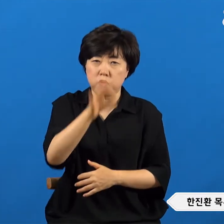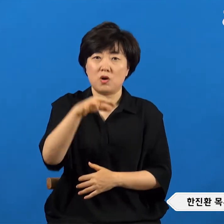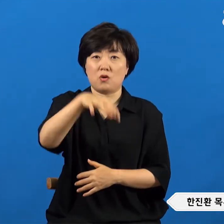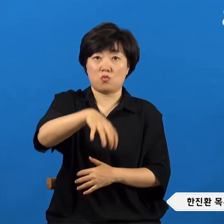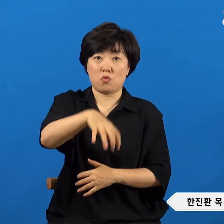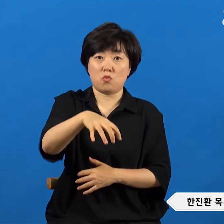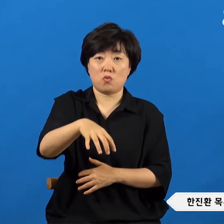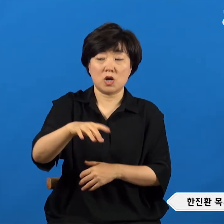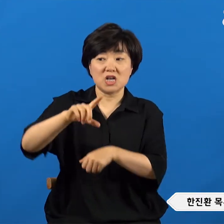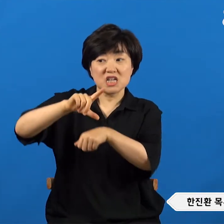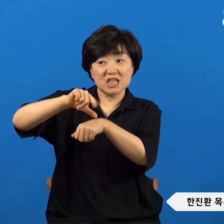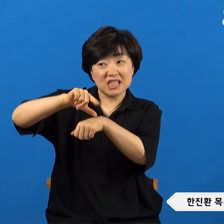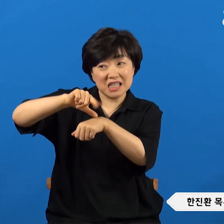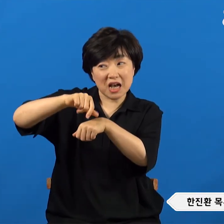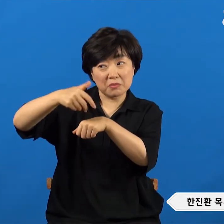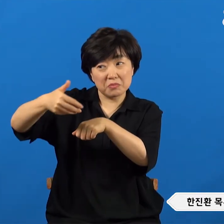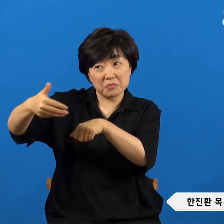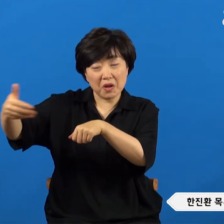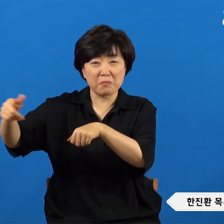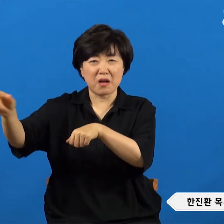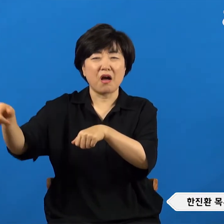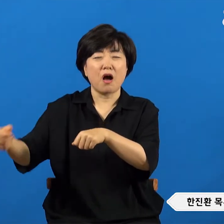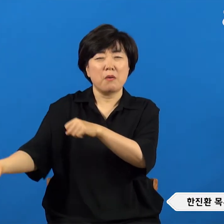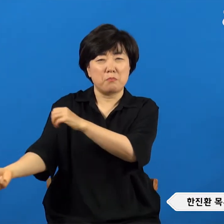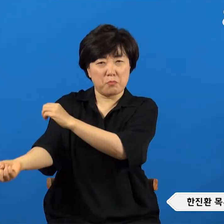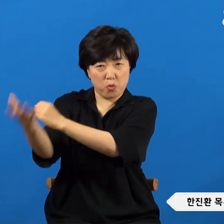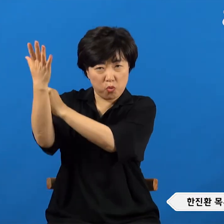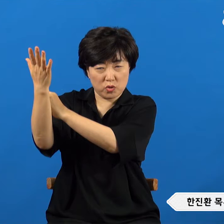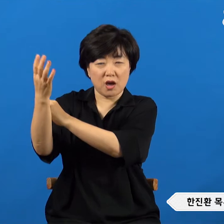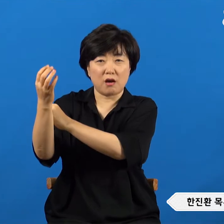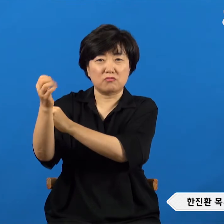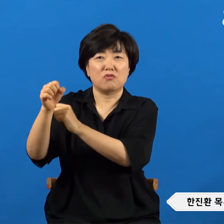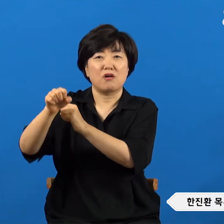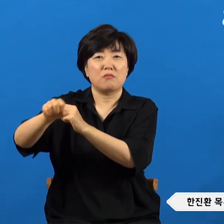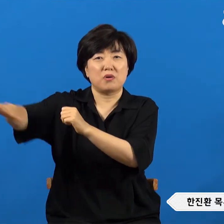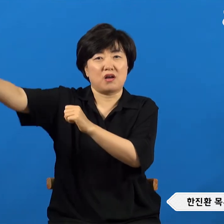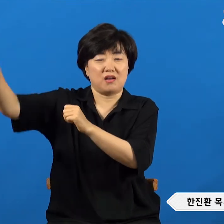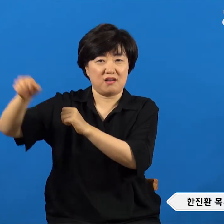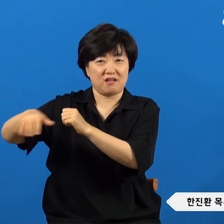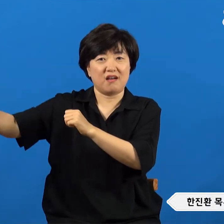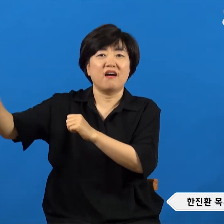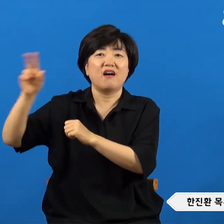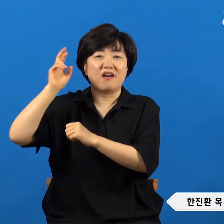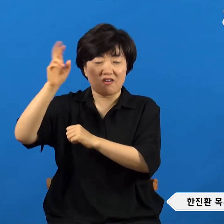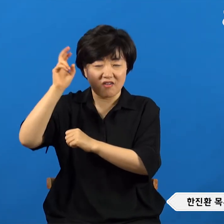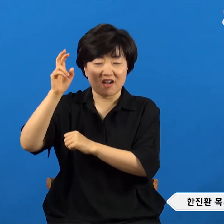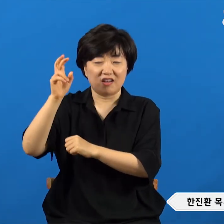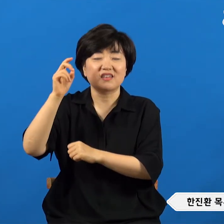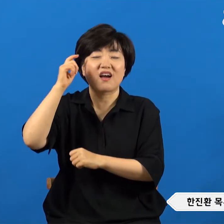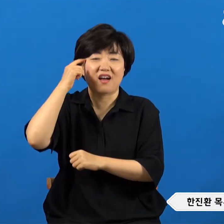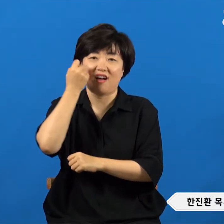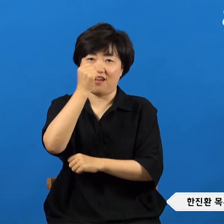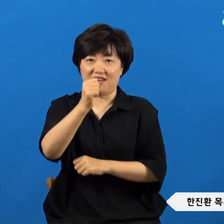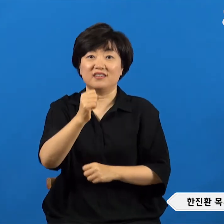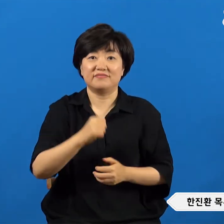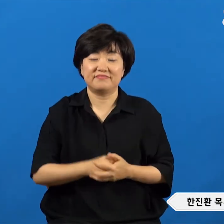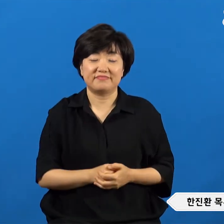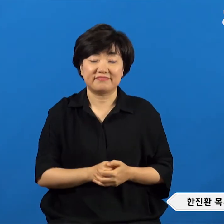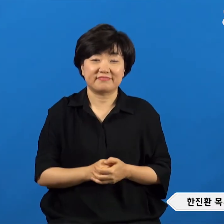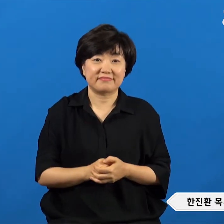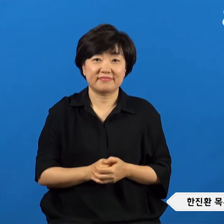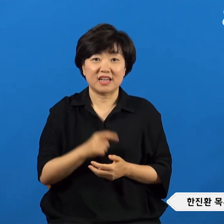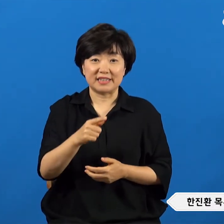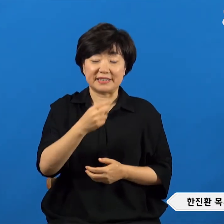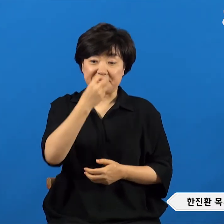되면 적들이 스스로 지쳐서 포위망을 풀고 물러갈 것이다. 그렇게 생각을 한 것입니다.